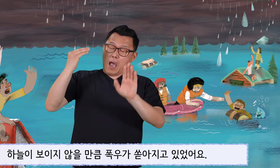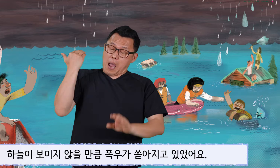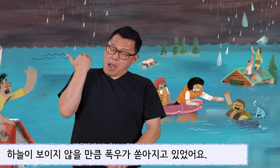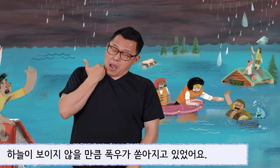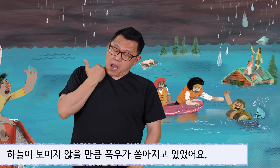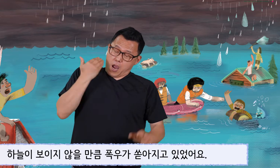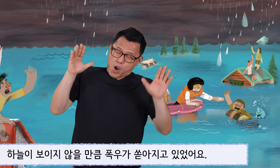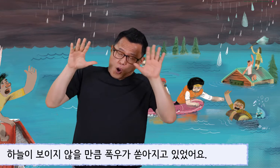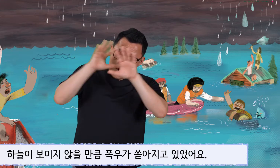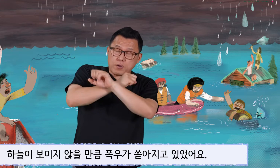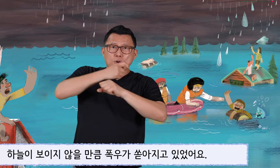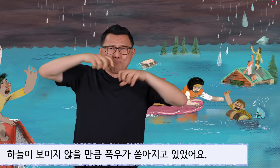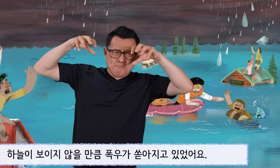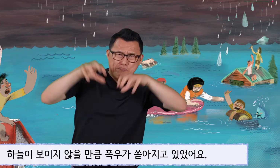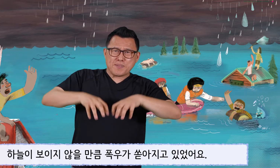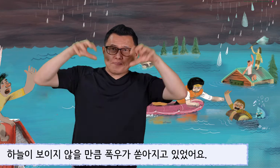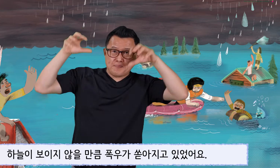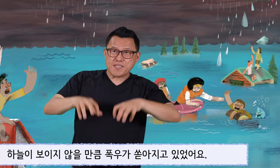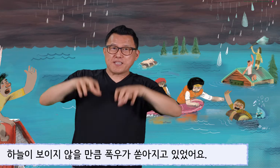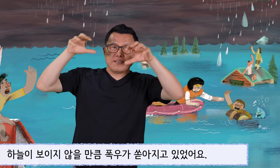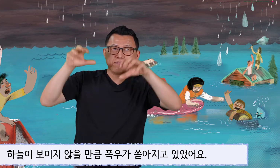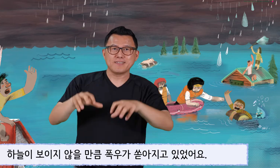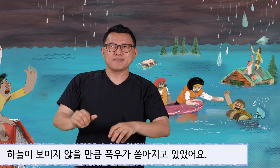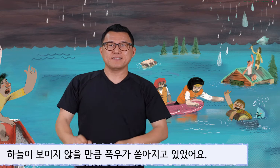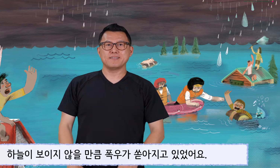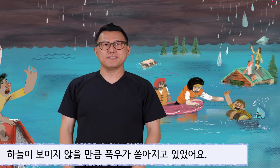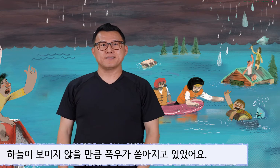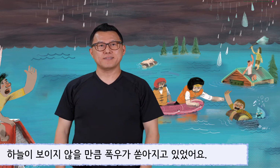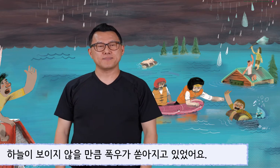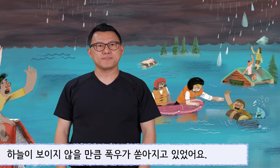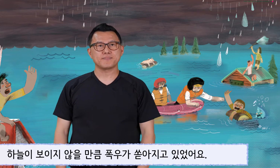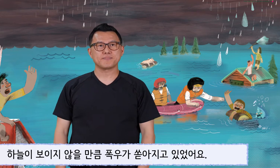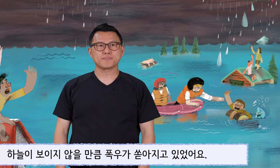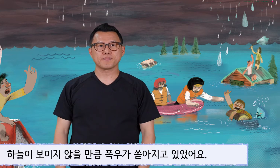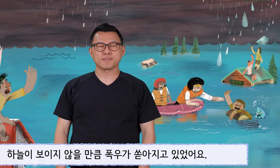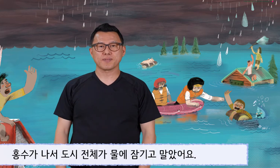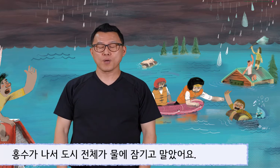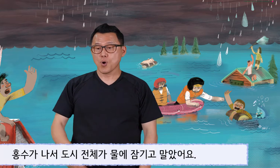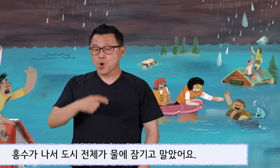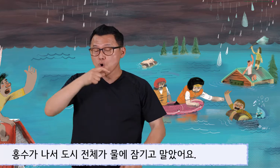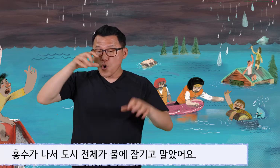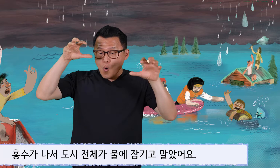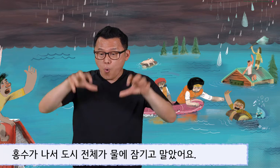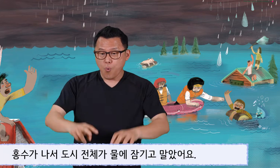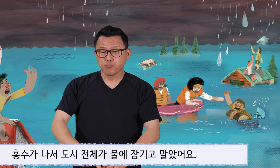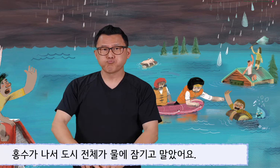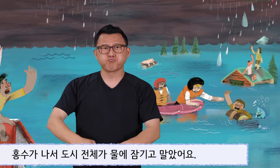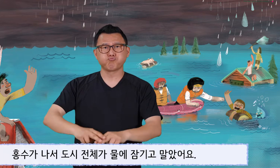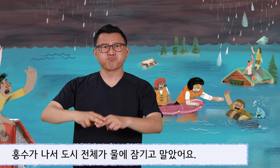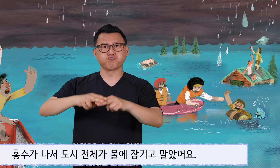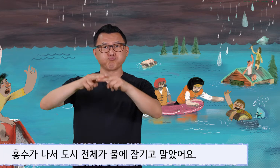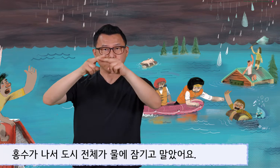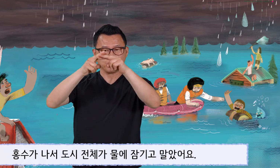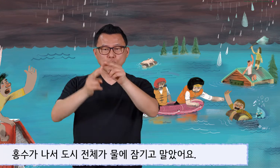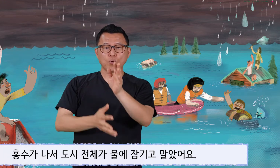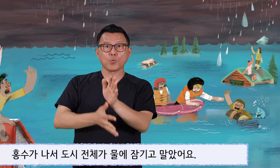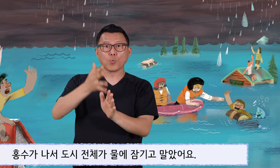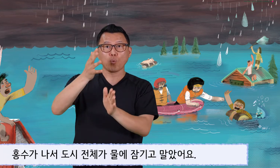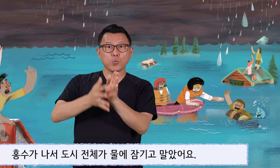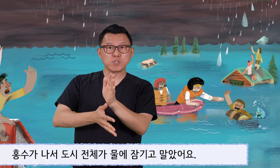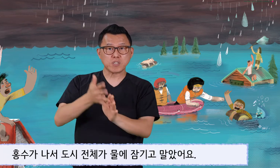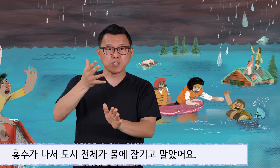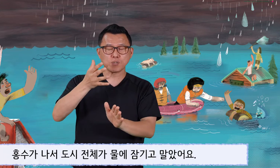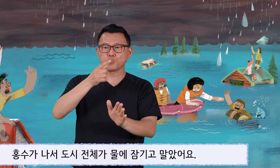하늘이 보이지 않을 만큼 폭우가 쏟아지고 있었어요. 홍수가 나서